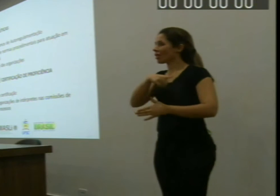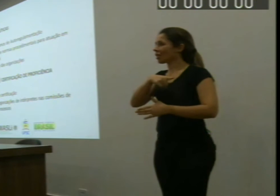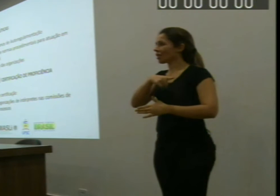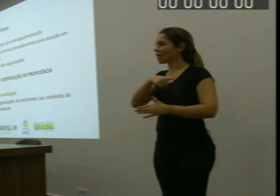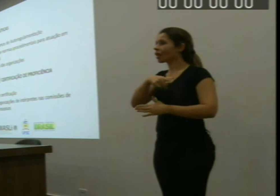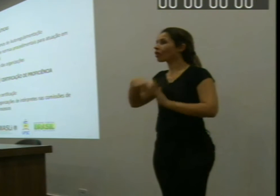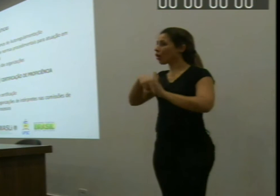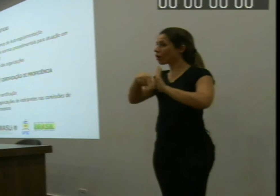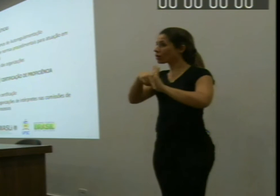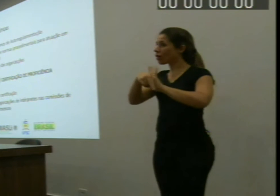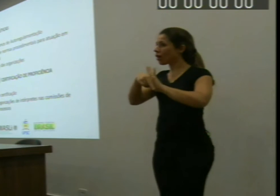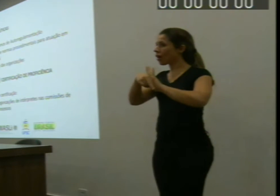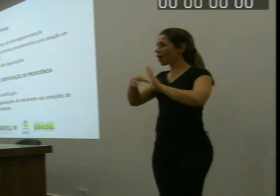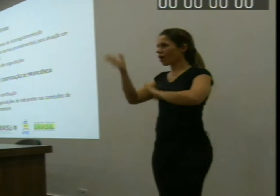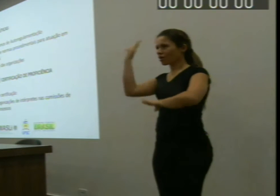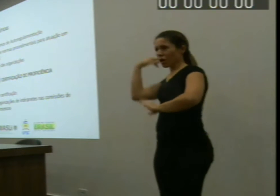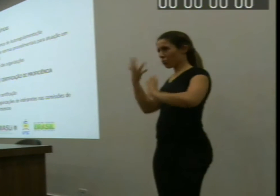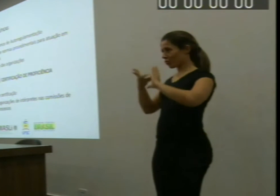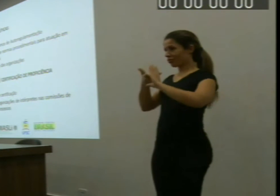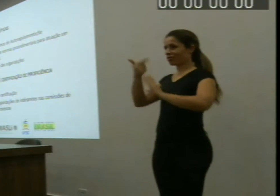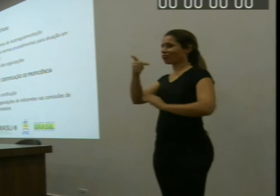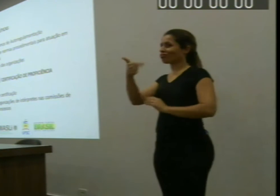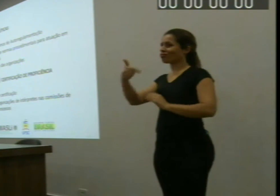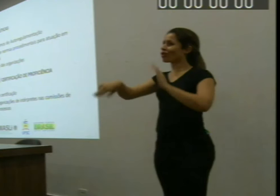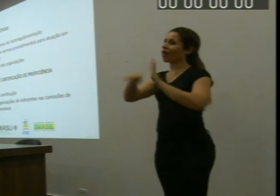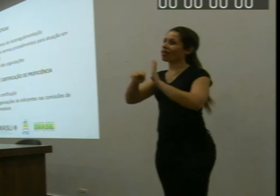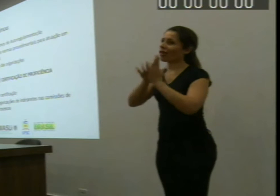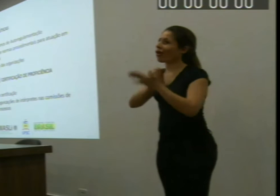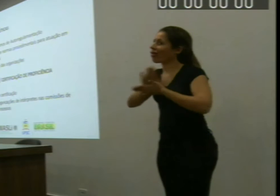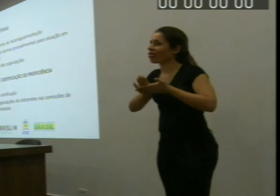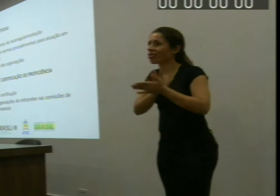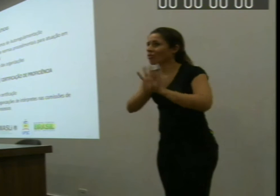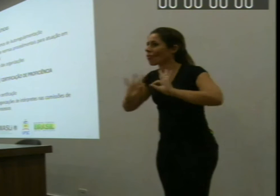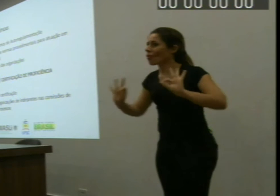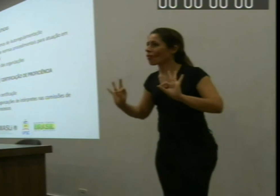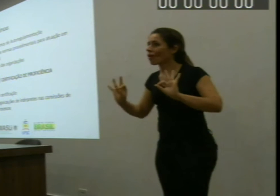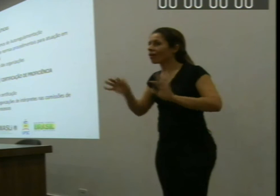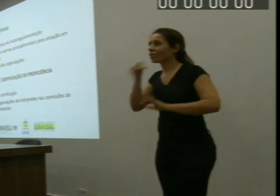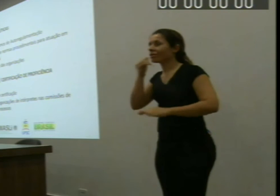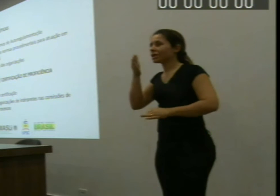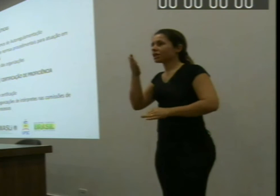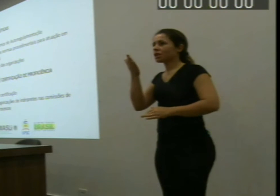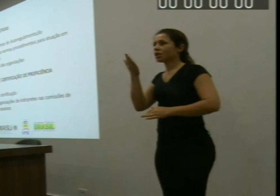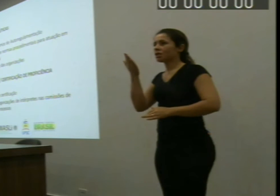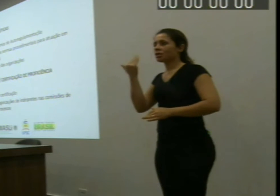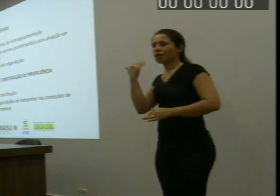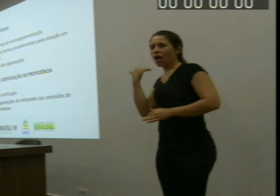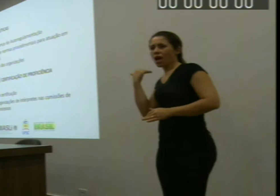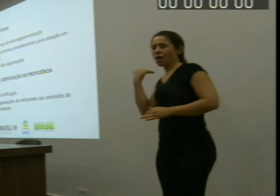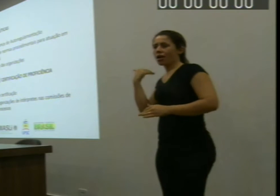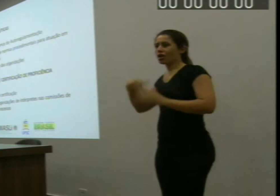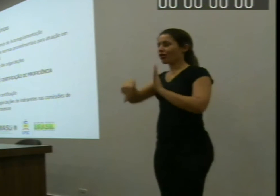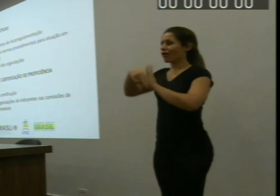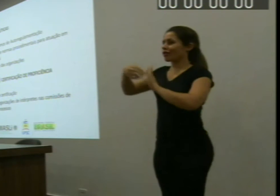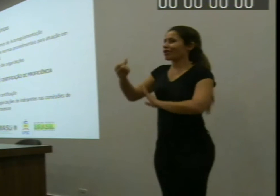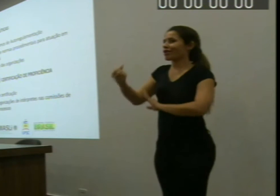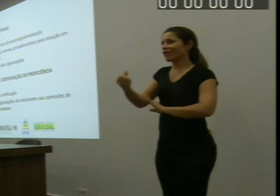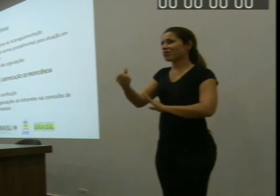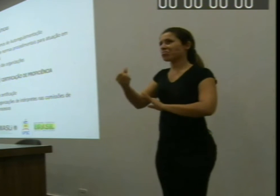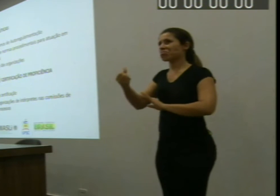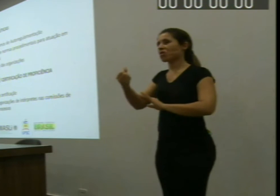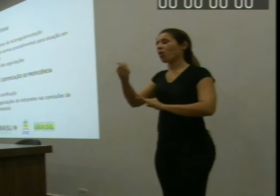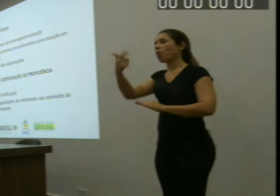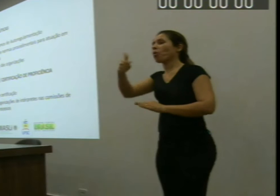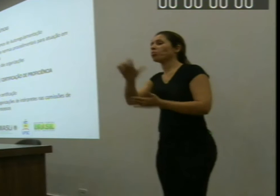tinha então quem tirava a nota de corte que era seis e quem tirava 10 não tinha diferença nenhuma num